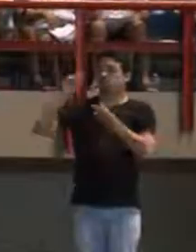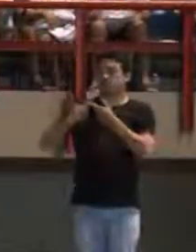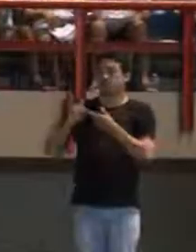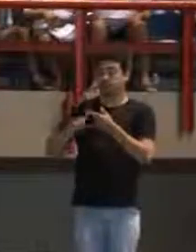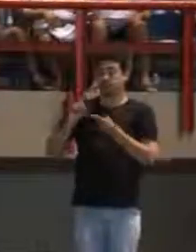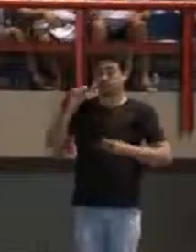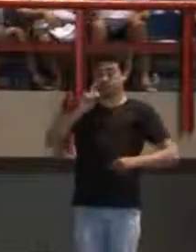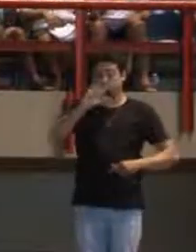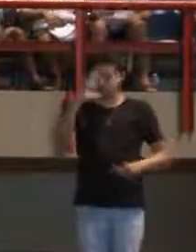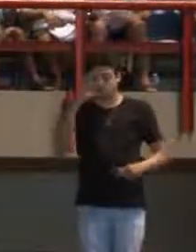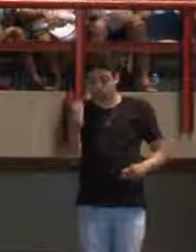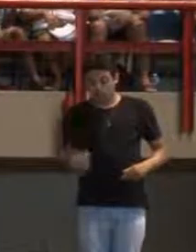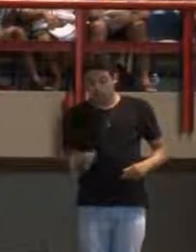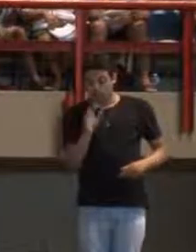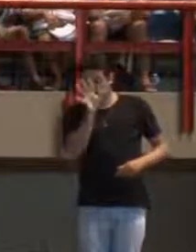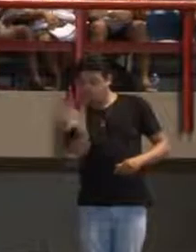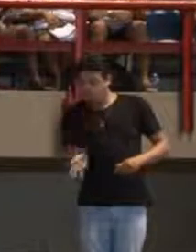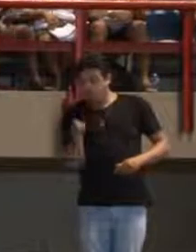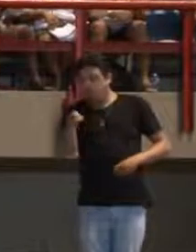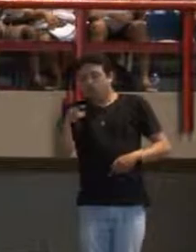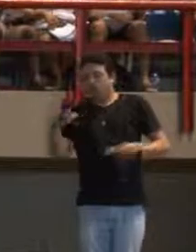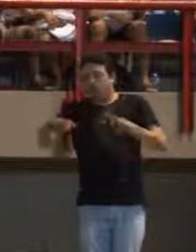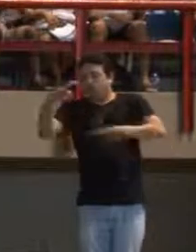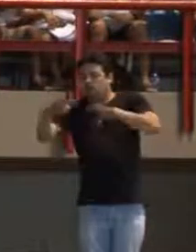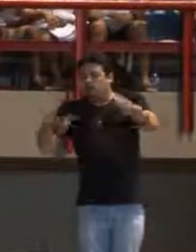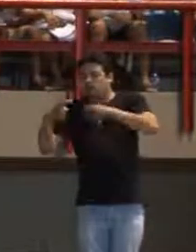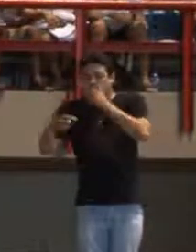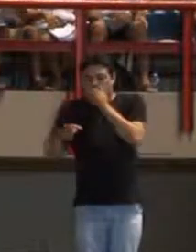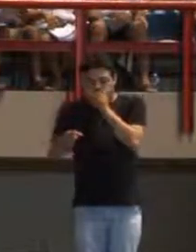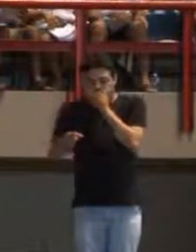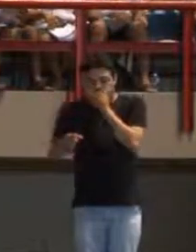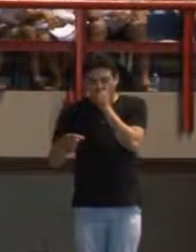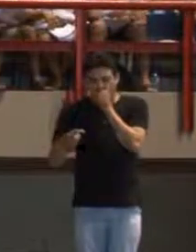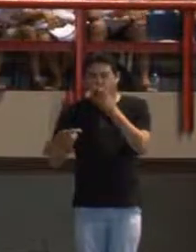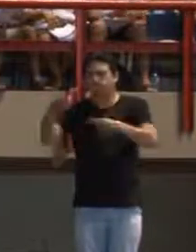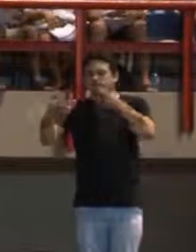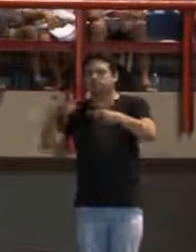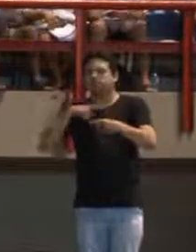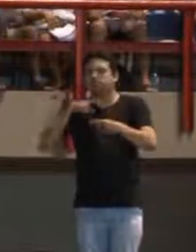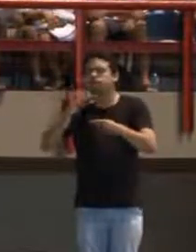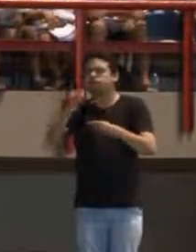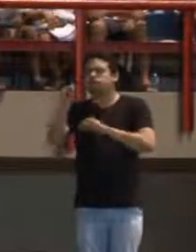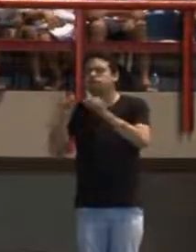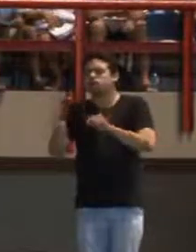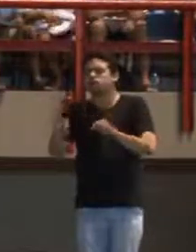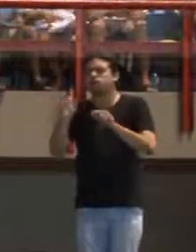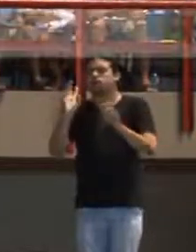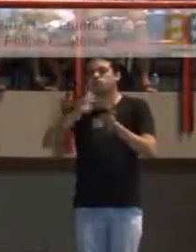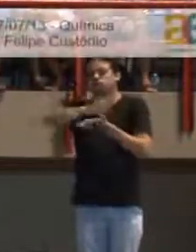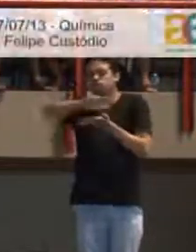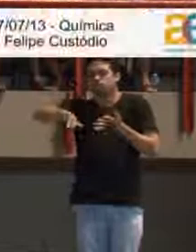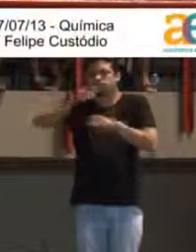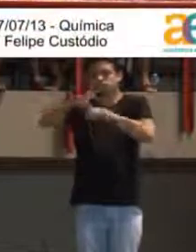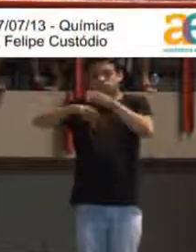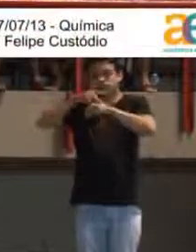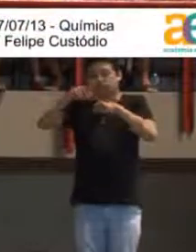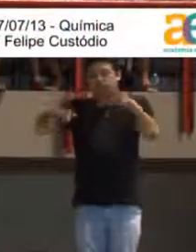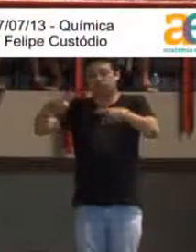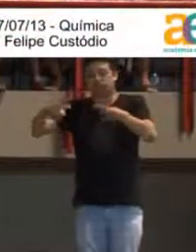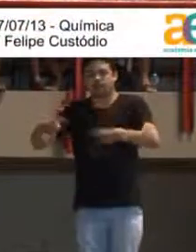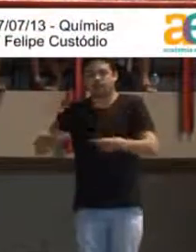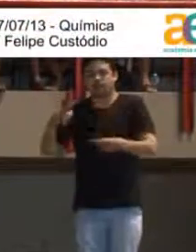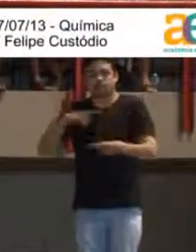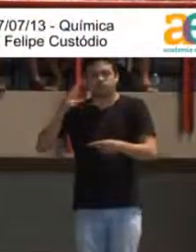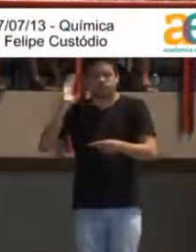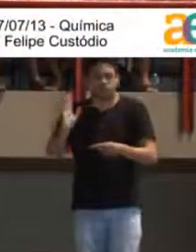Na África, está tendo guerra, tá? À torta e à direita, o tempo todo. Vários países em guerra civil. A gente ouve, pelo menos